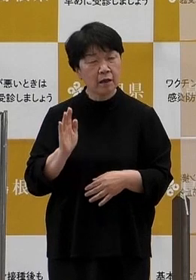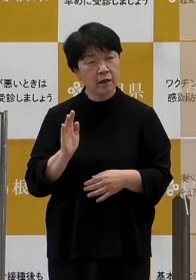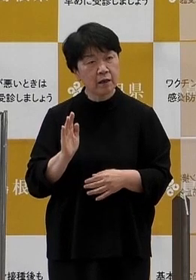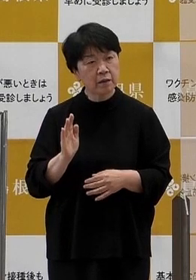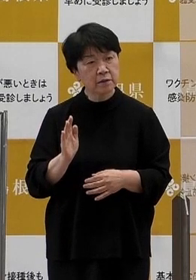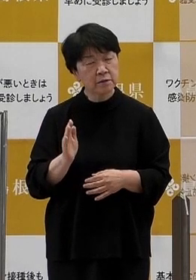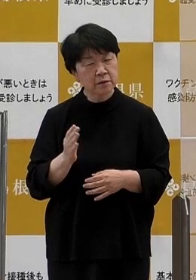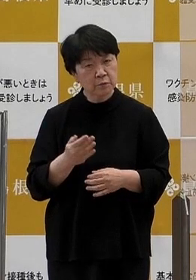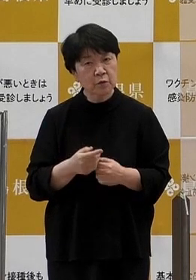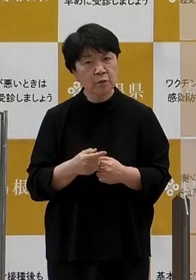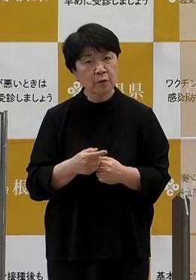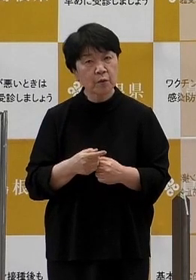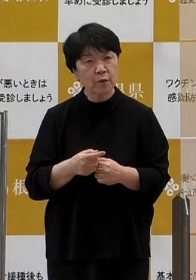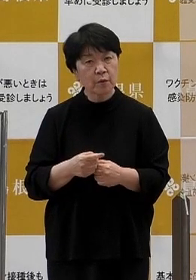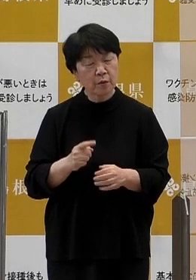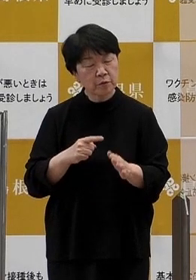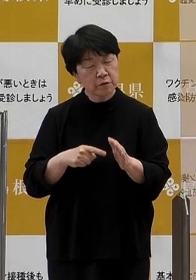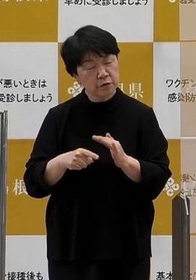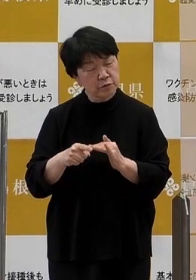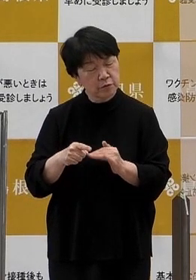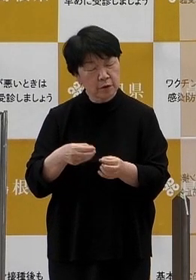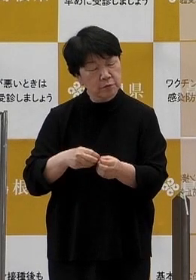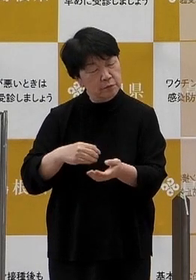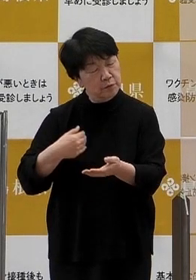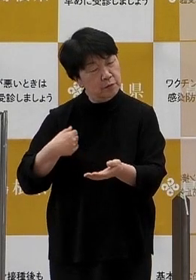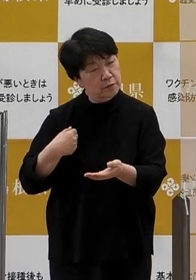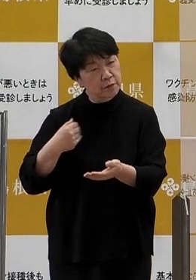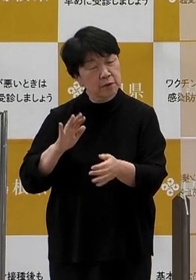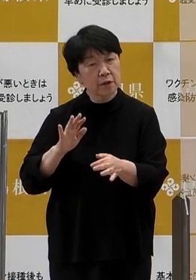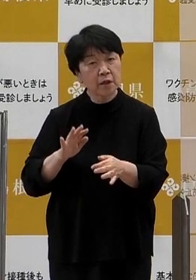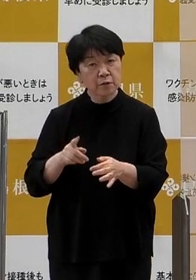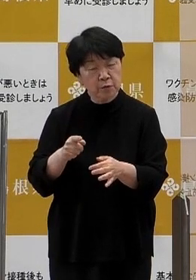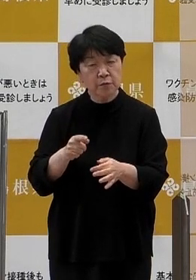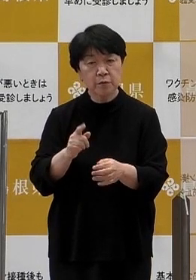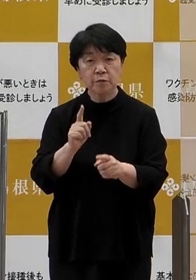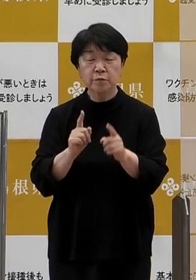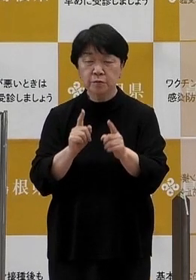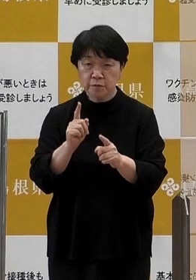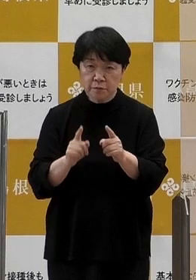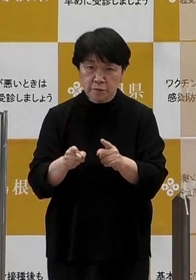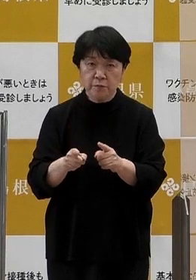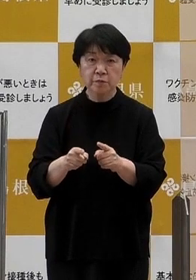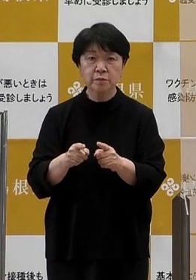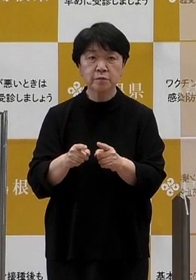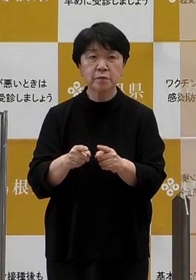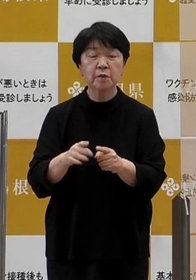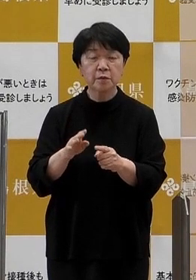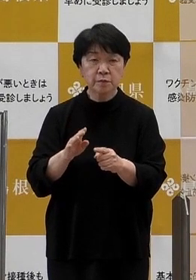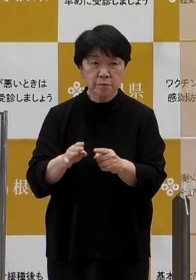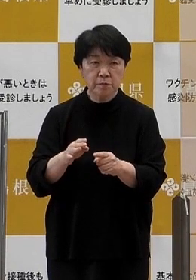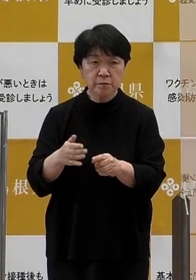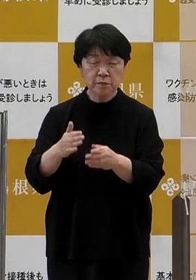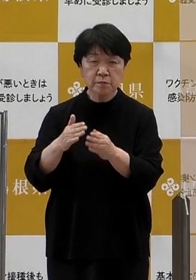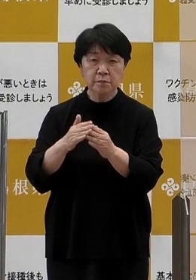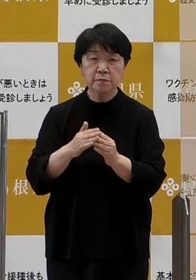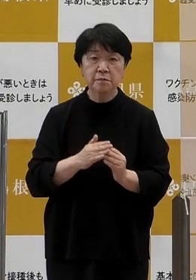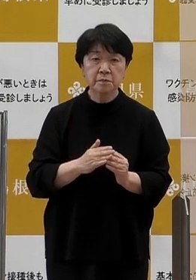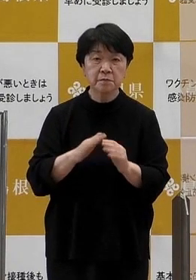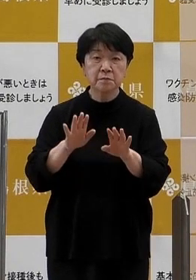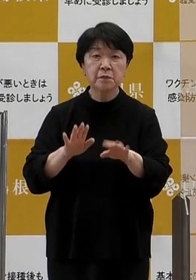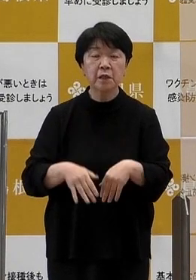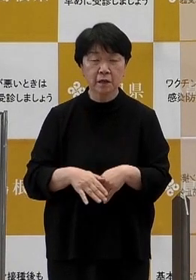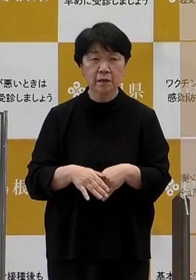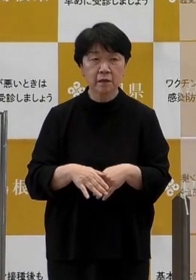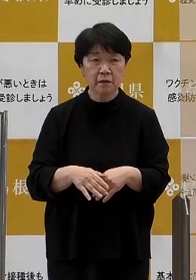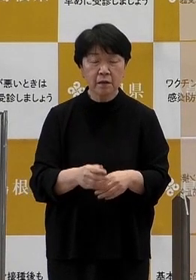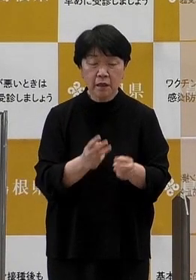理由を詳しく伺ってませんので、なぜだめなのかよく分かりませんけれども、おそらくこの数字、同